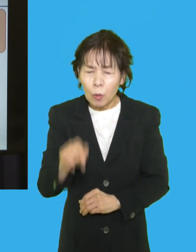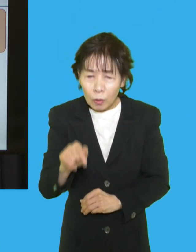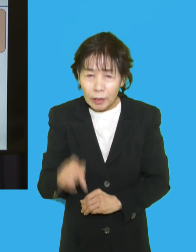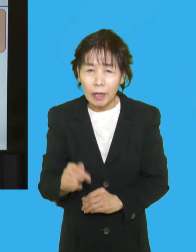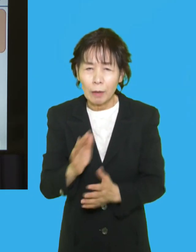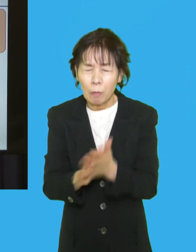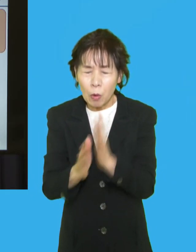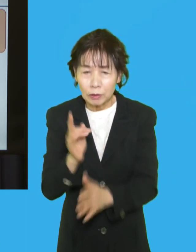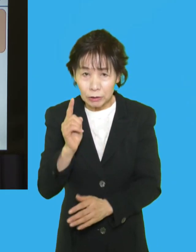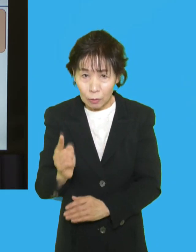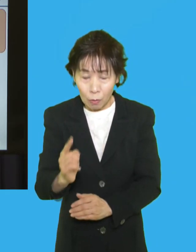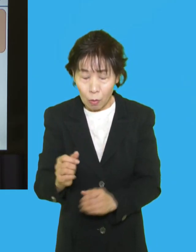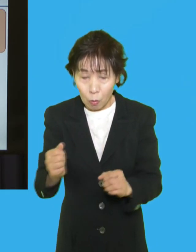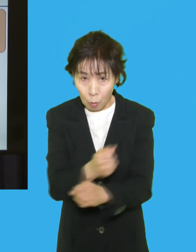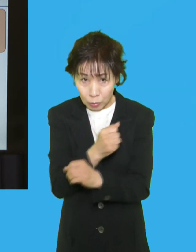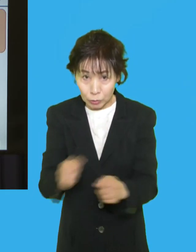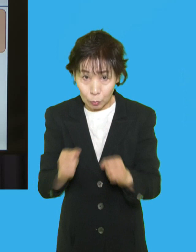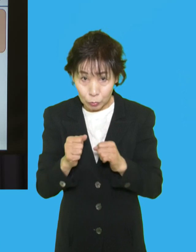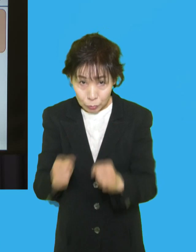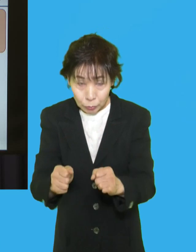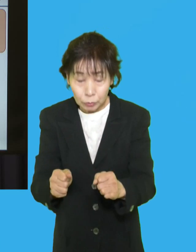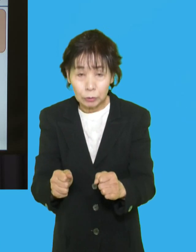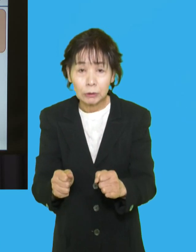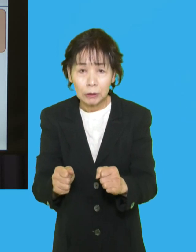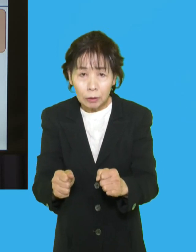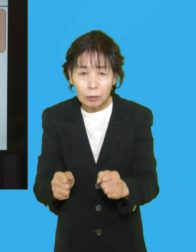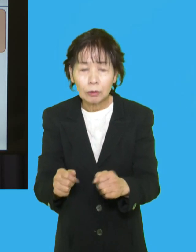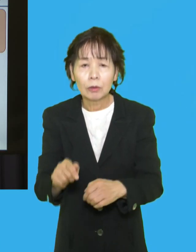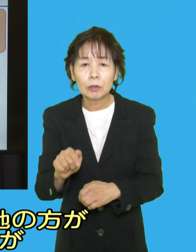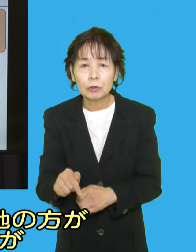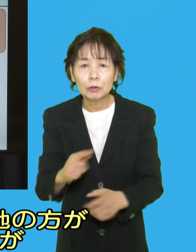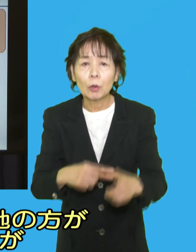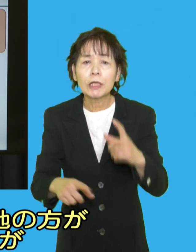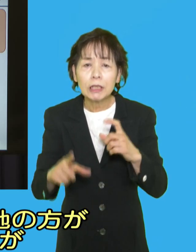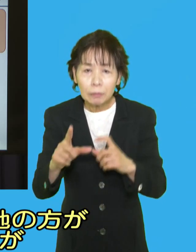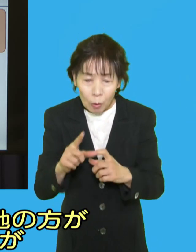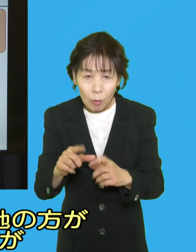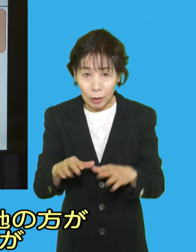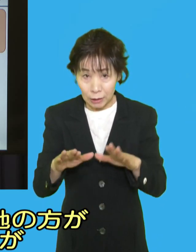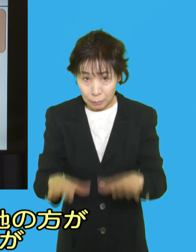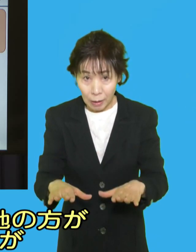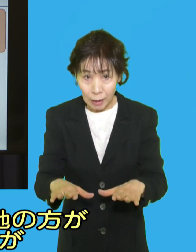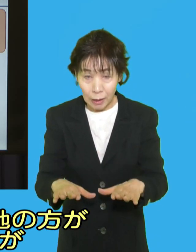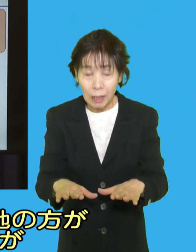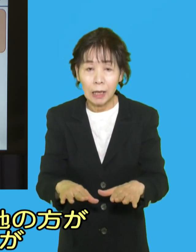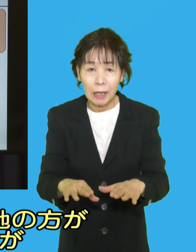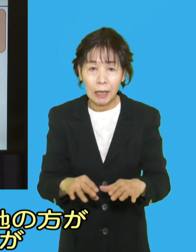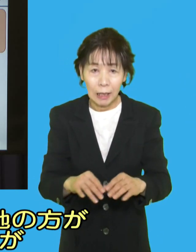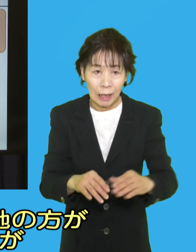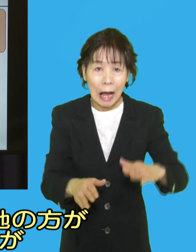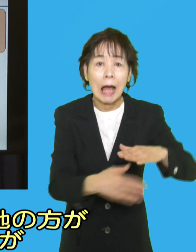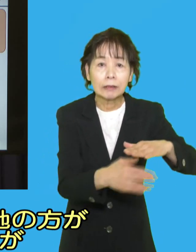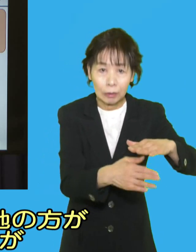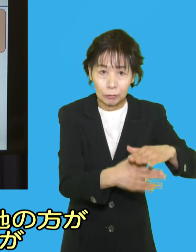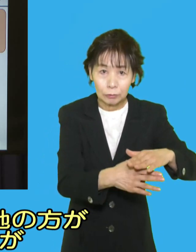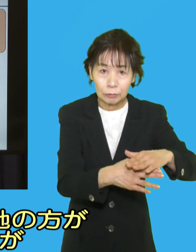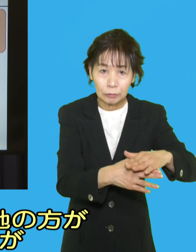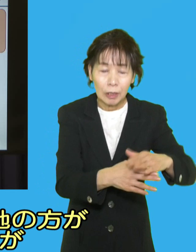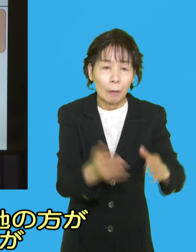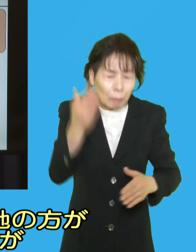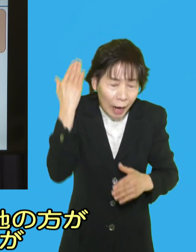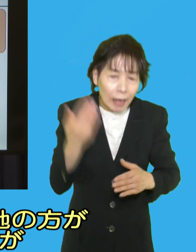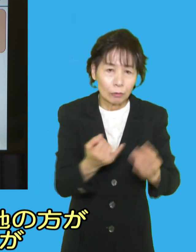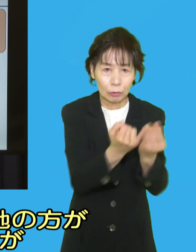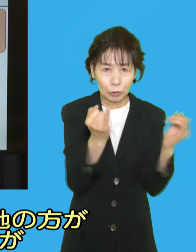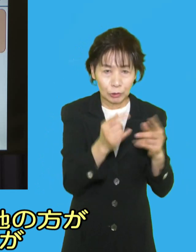で工事をするということよりもですね、まあ、今敷地がある吉田屋の跡地の方が、